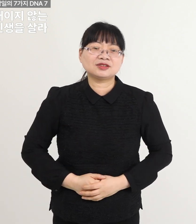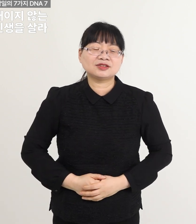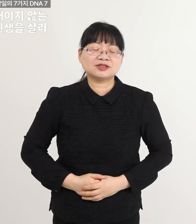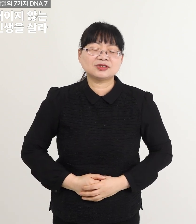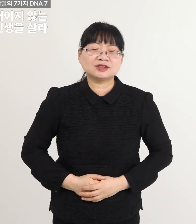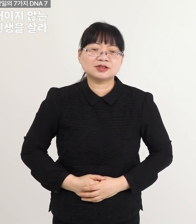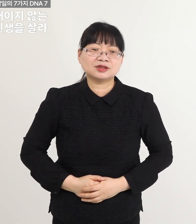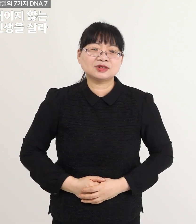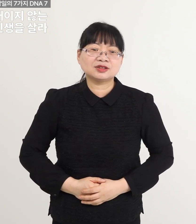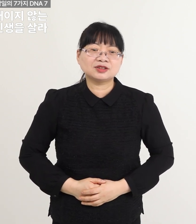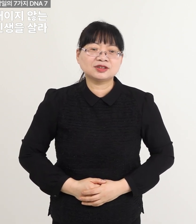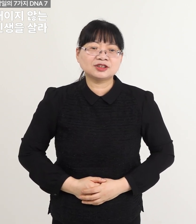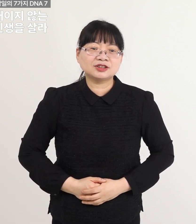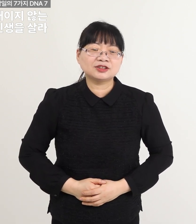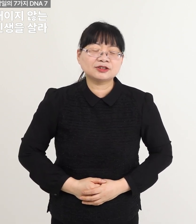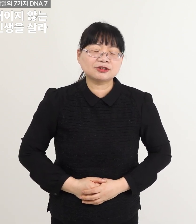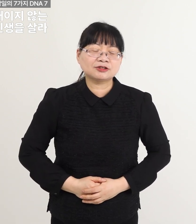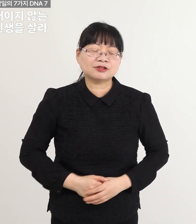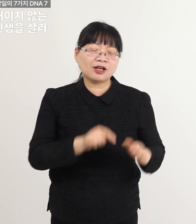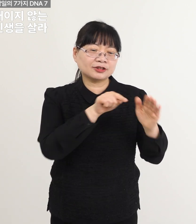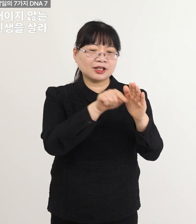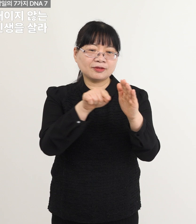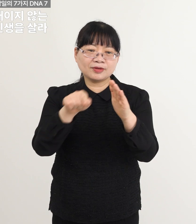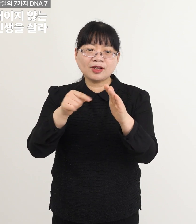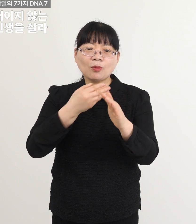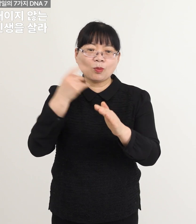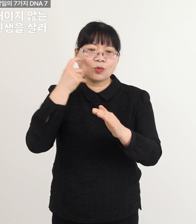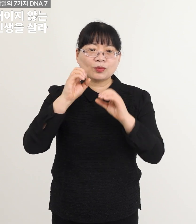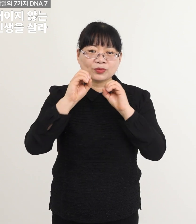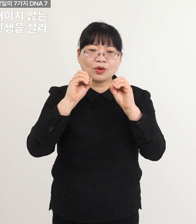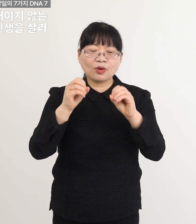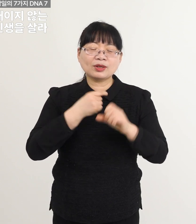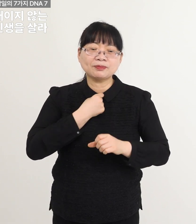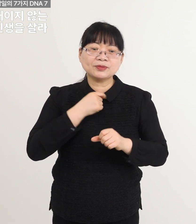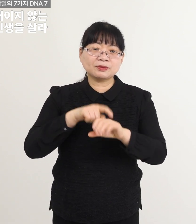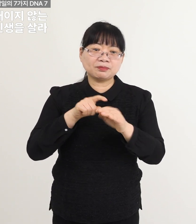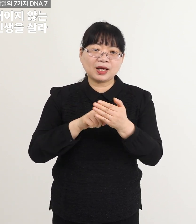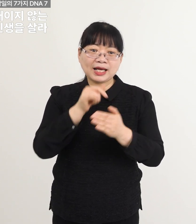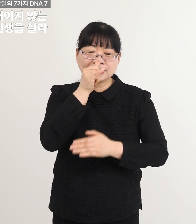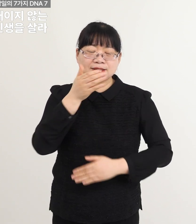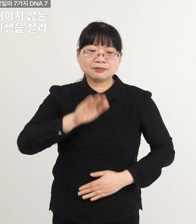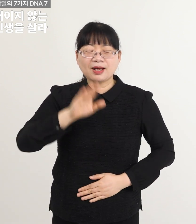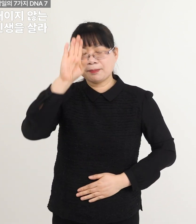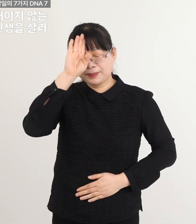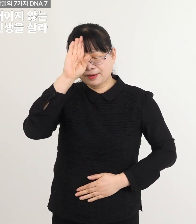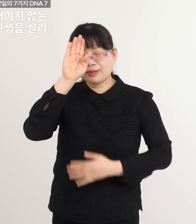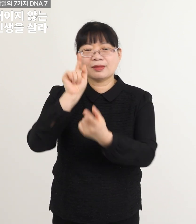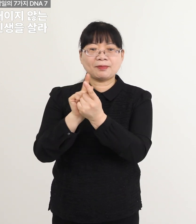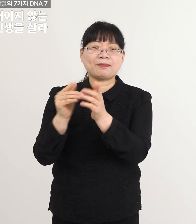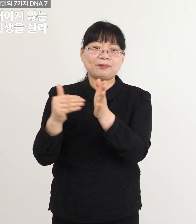너무너무 다니면서 전도를 하고 싶은데 병이 덜커덕 든 거예요.